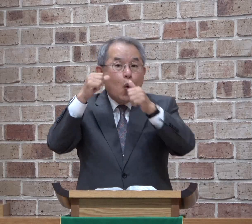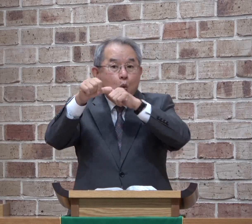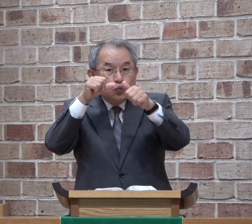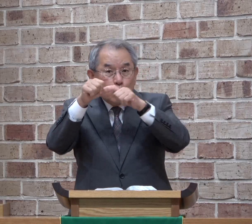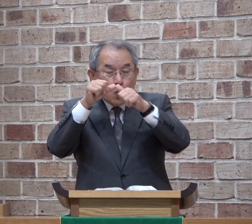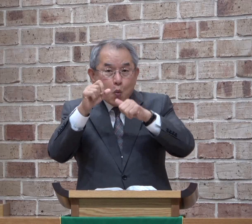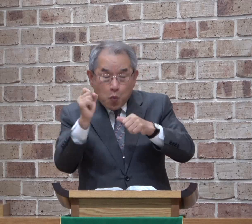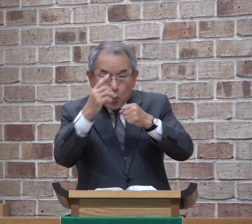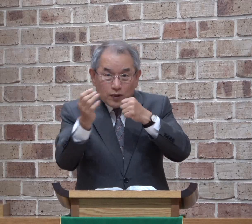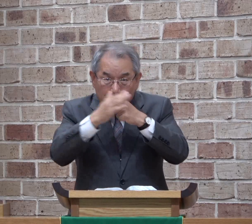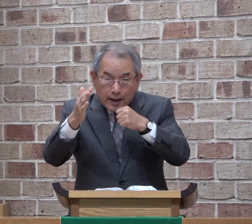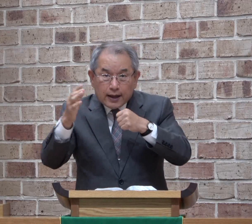예수님의 소문을 듣고